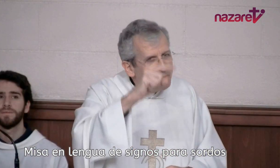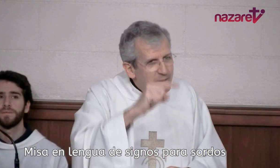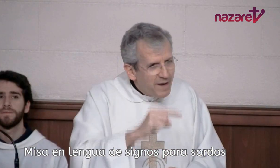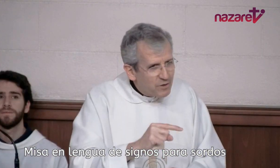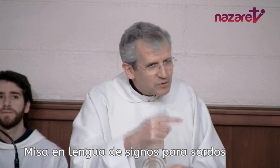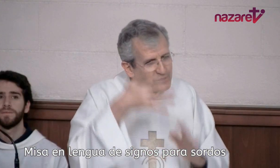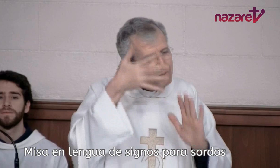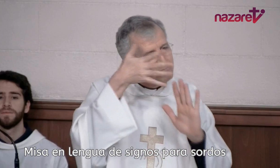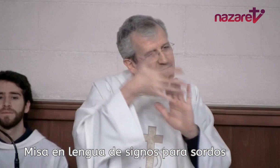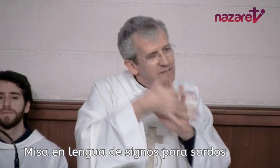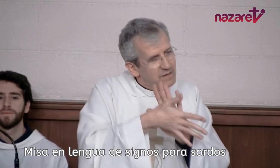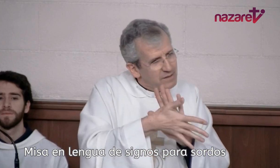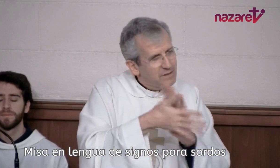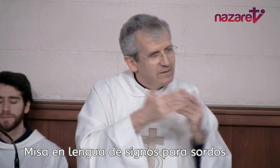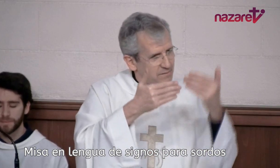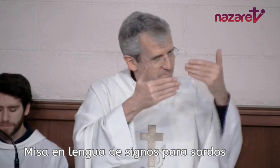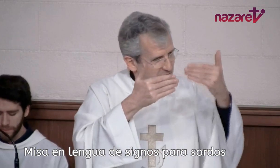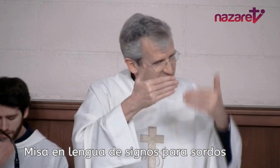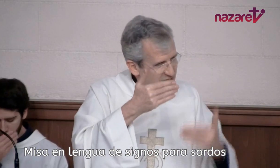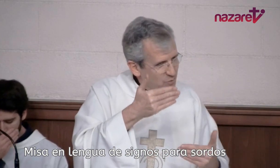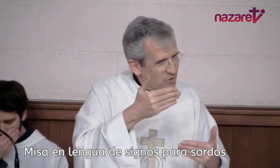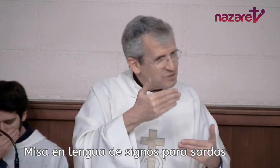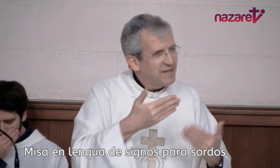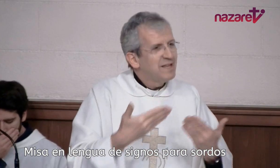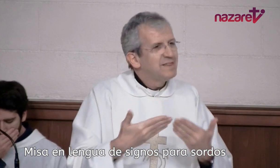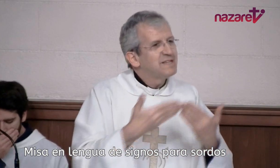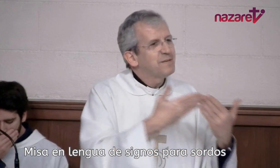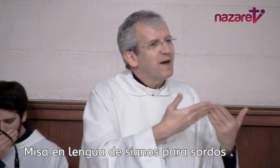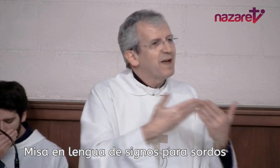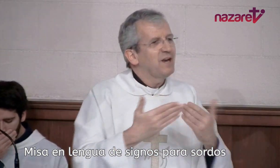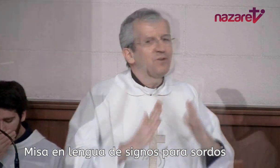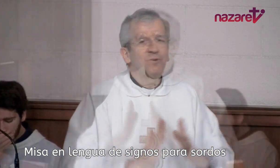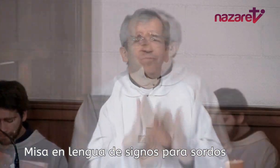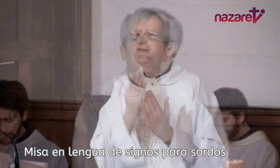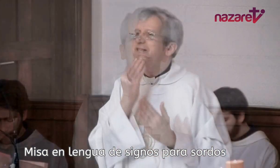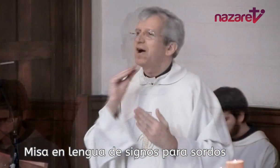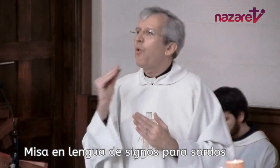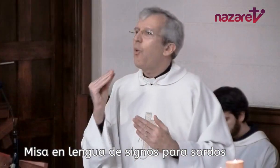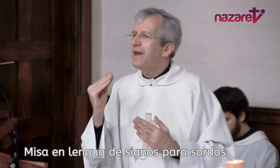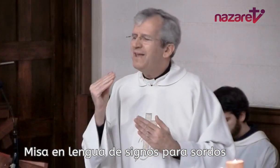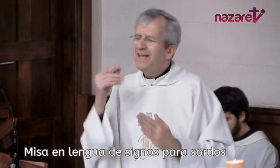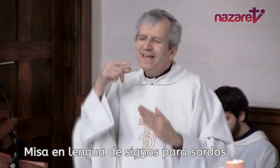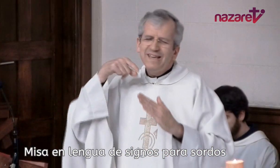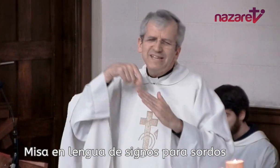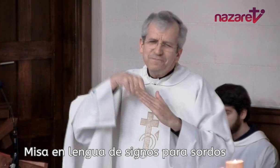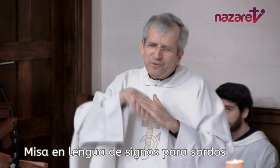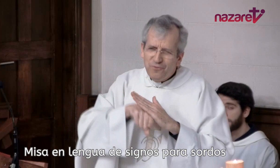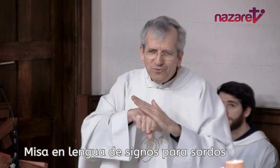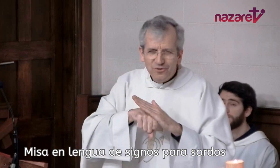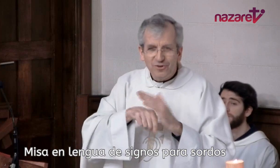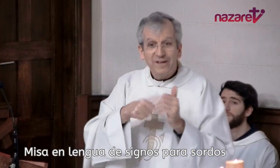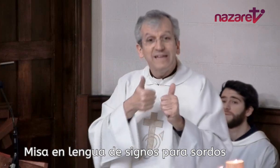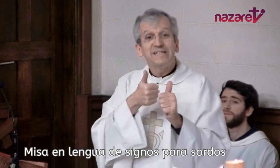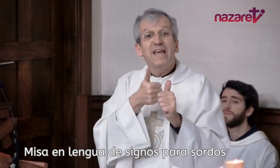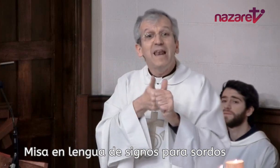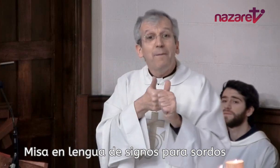primeros versículos de este Evangelio de San Juan, que es profundo, que es el